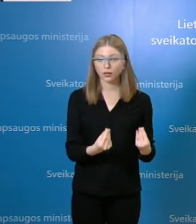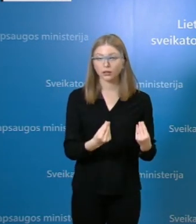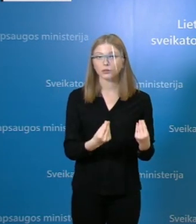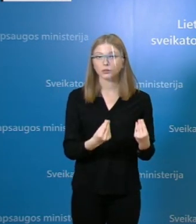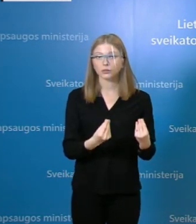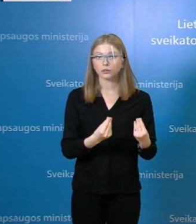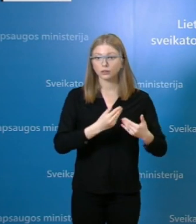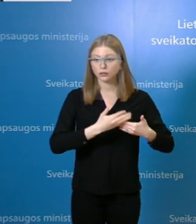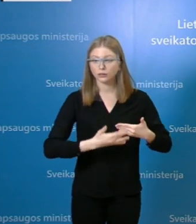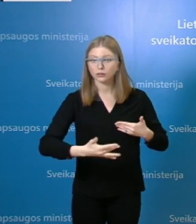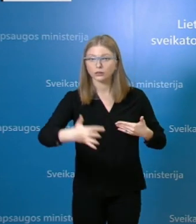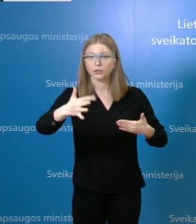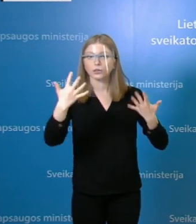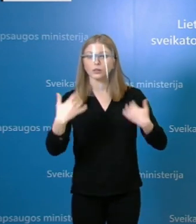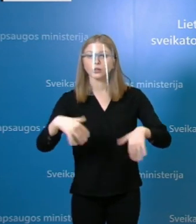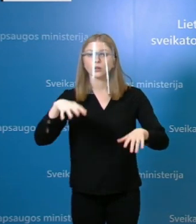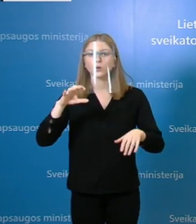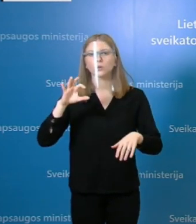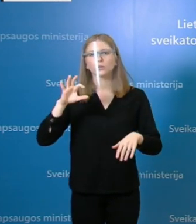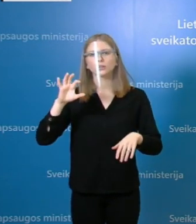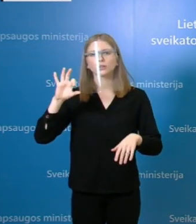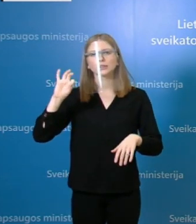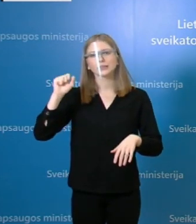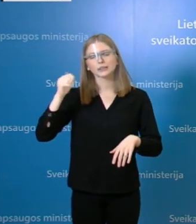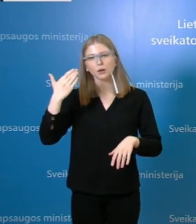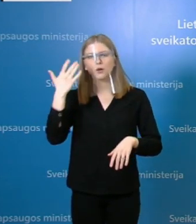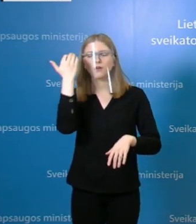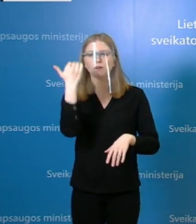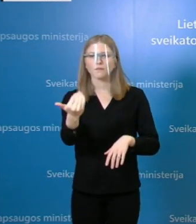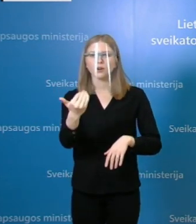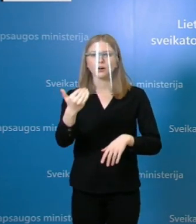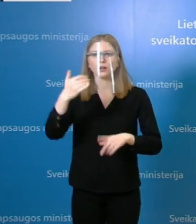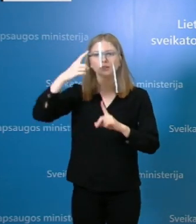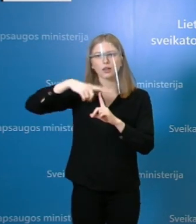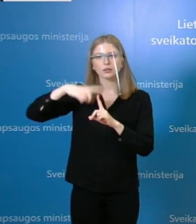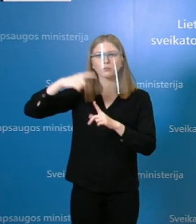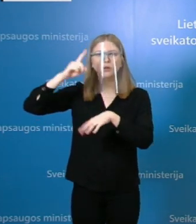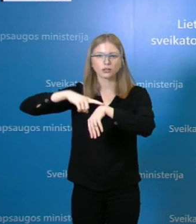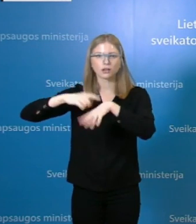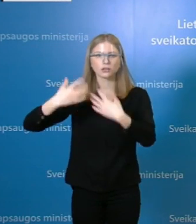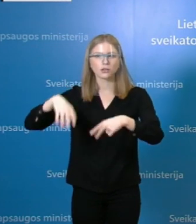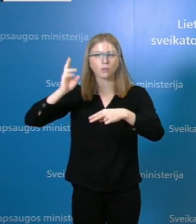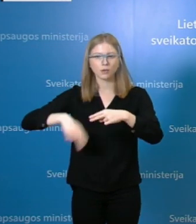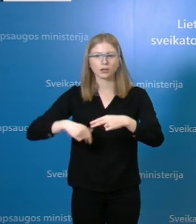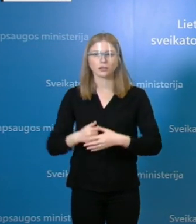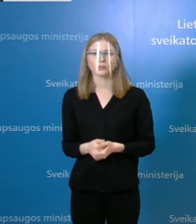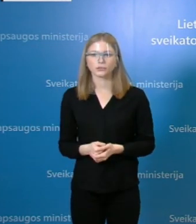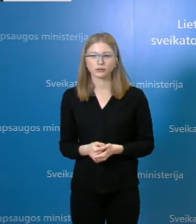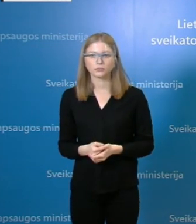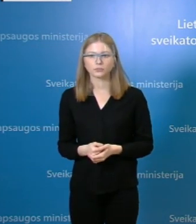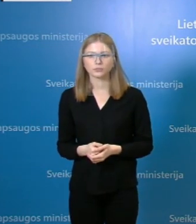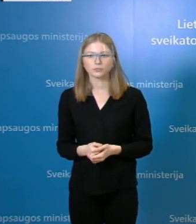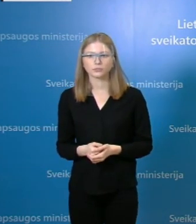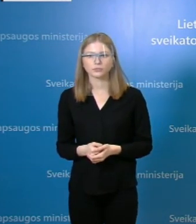keičiasi SAM spaudos tarnybos budėjimo laikai. Tai yra kokiu metu po darbo valandų